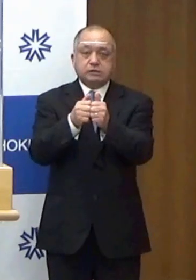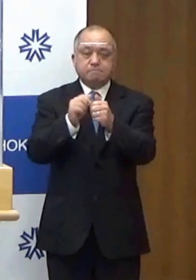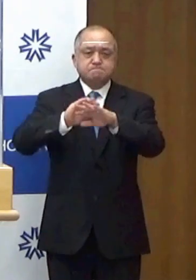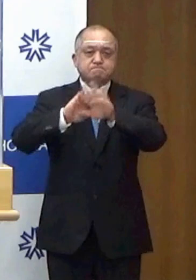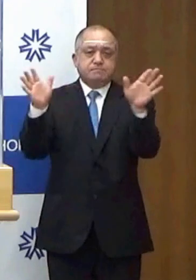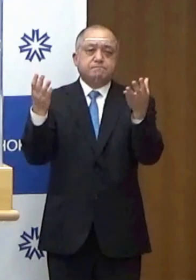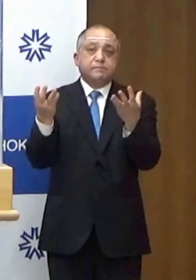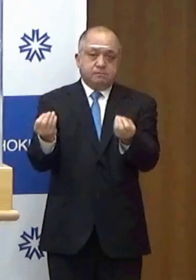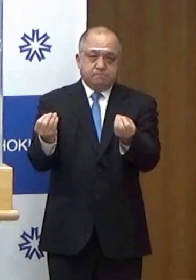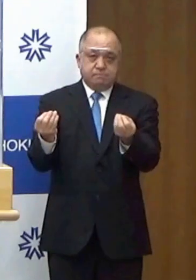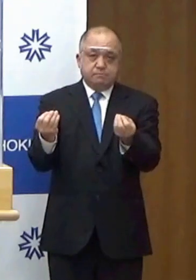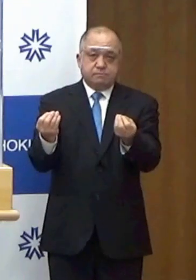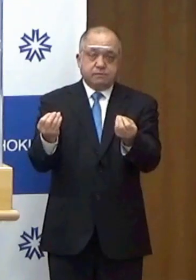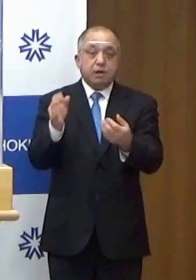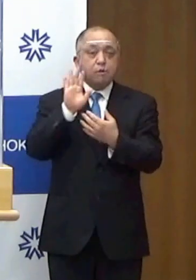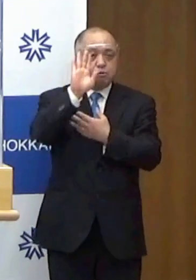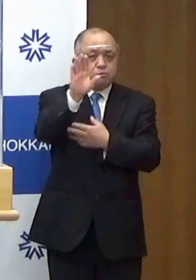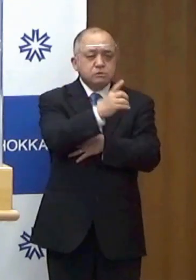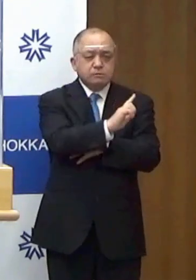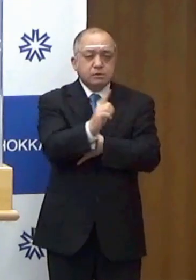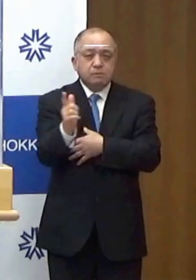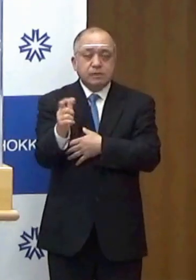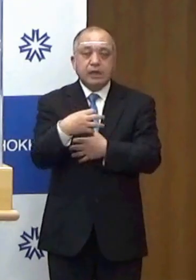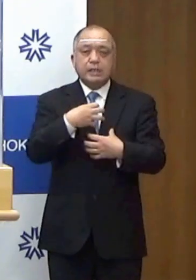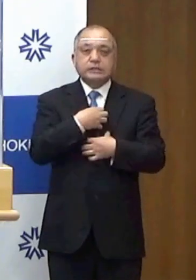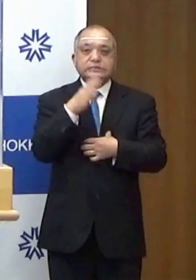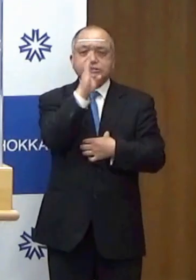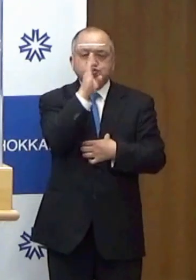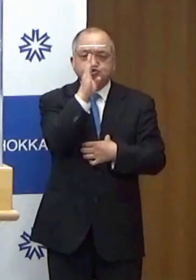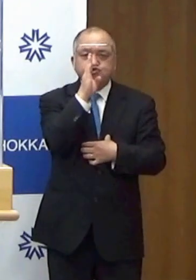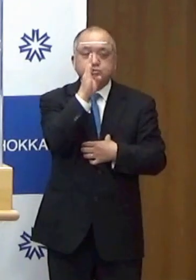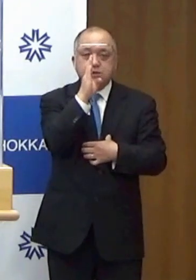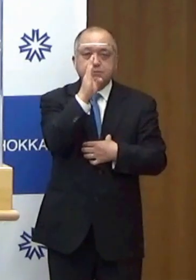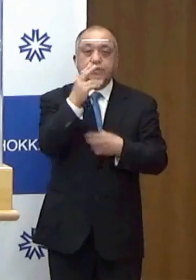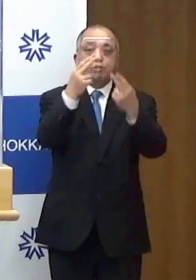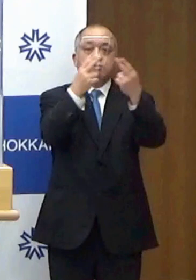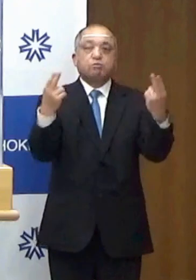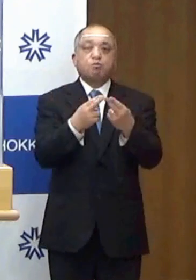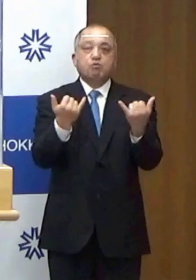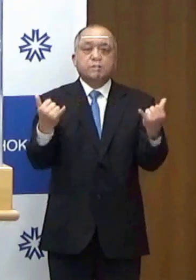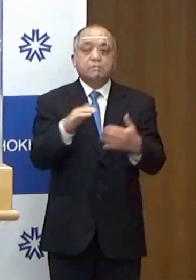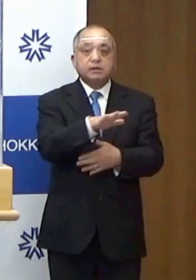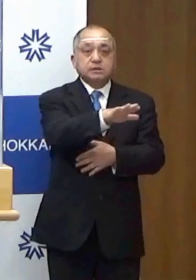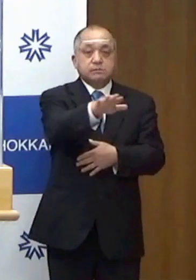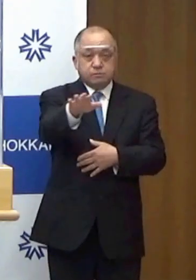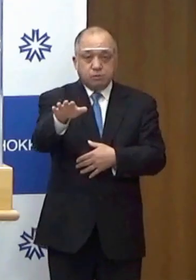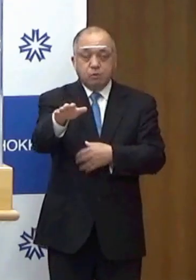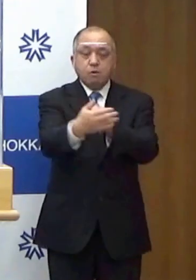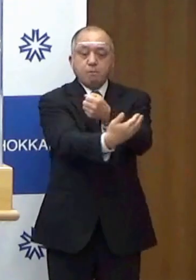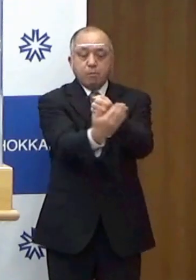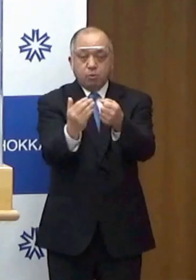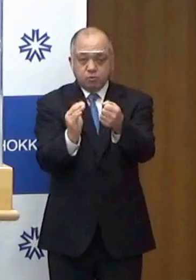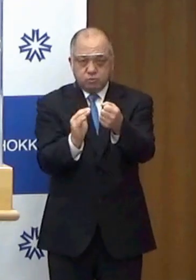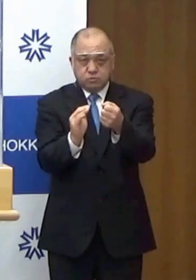ところでありますが、今後ともさまざまなリスクから道民の皆様を守ってい